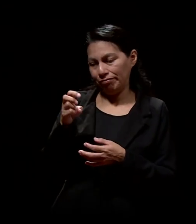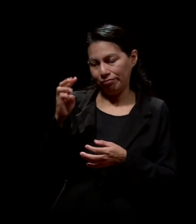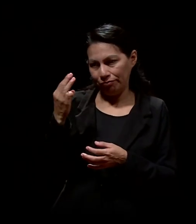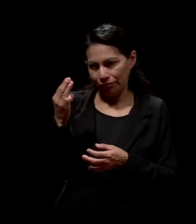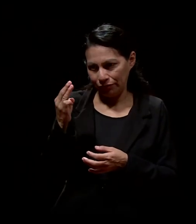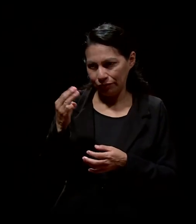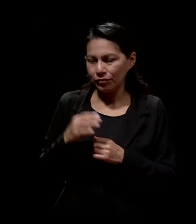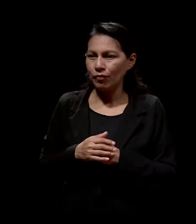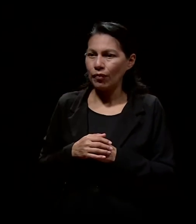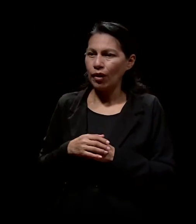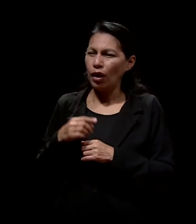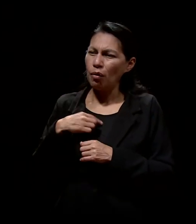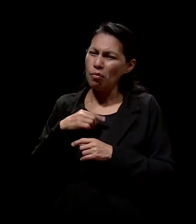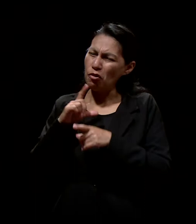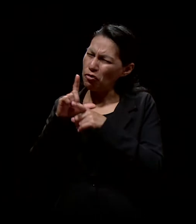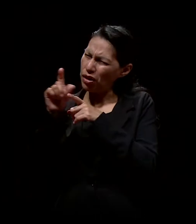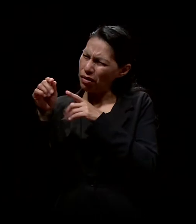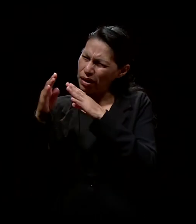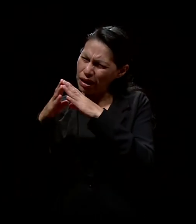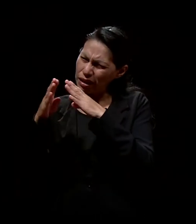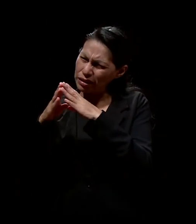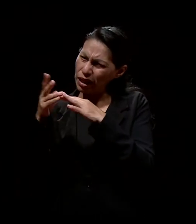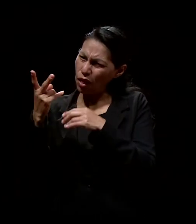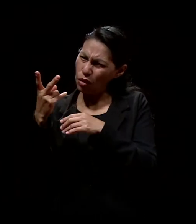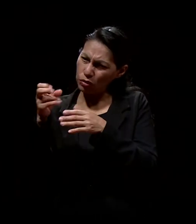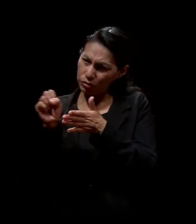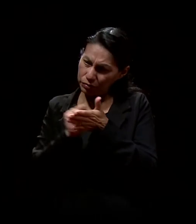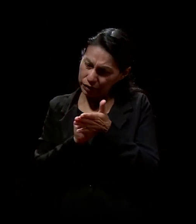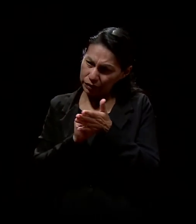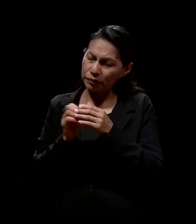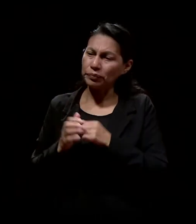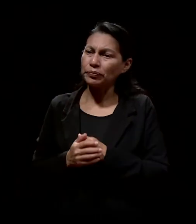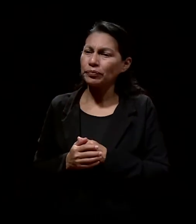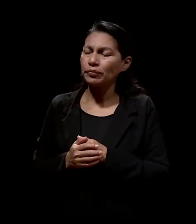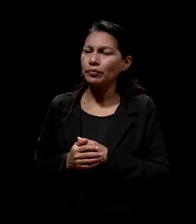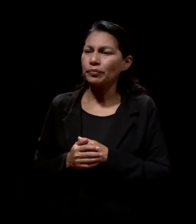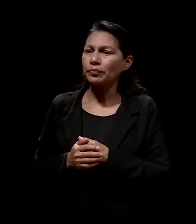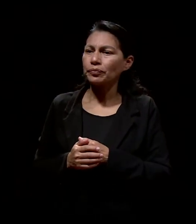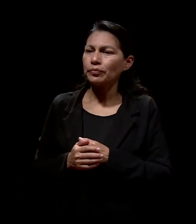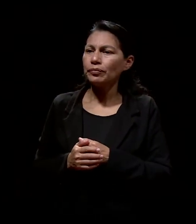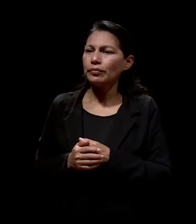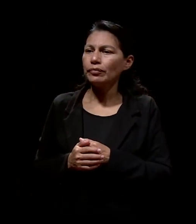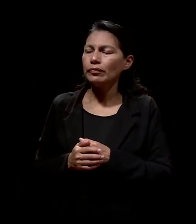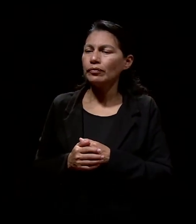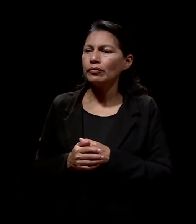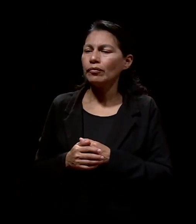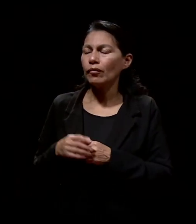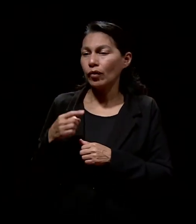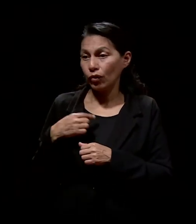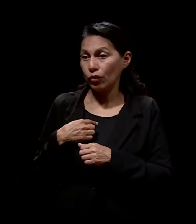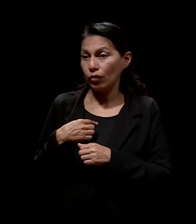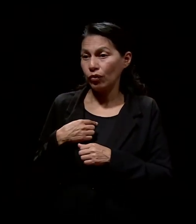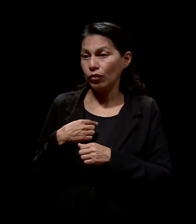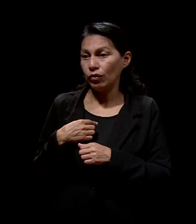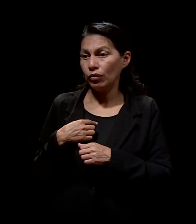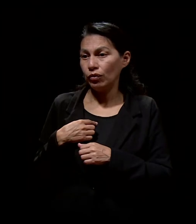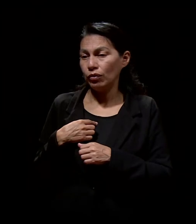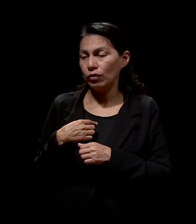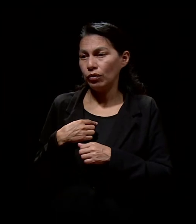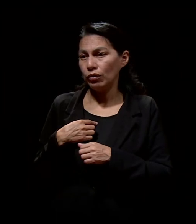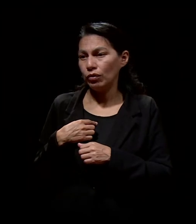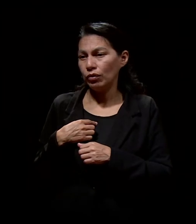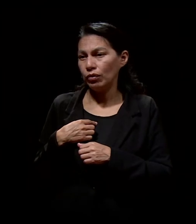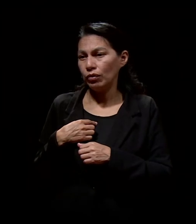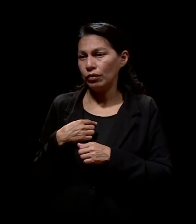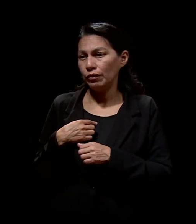Entonces, eso fue en el mes de mayo. Me fui a mi casa como 2 meses y ese transcurso en el que estuve en mi casa,